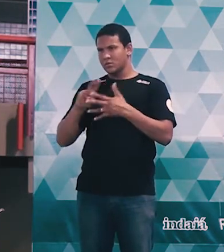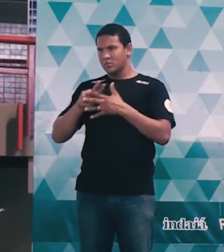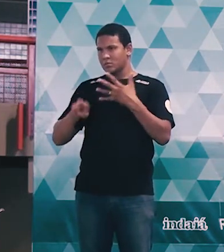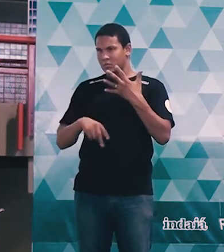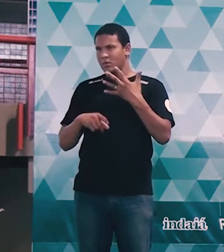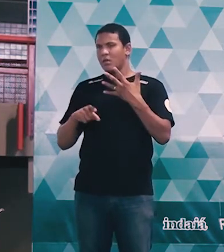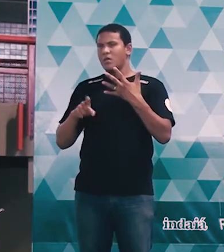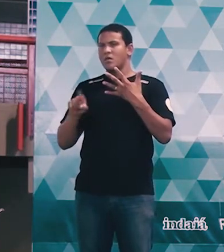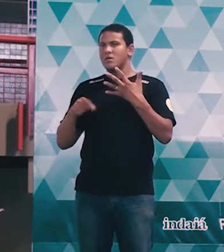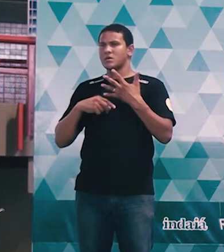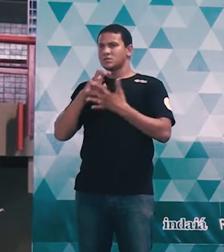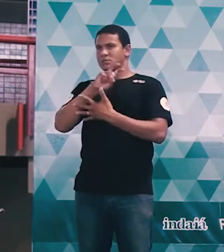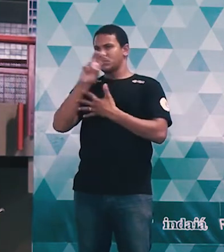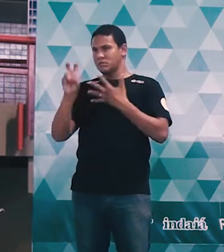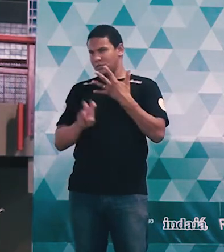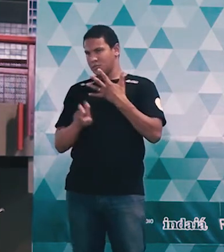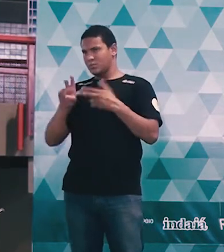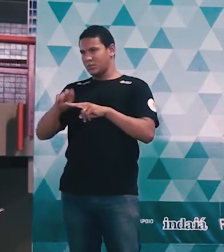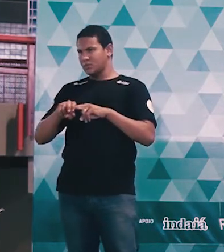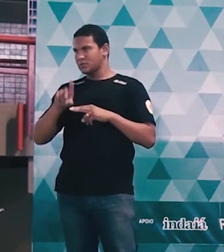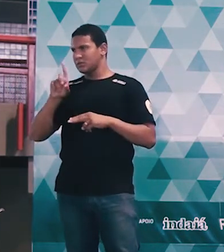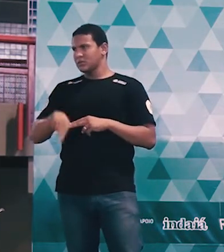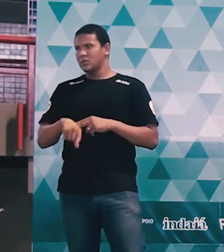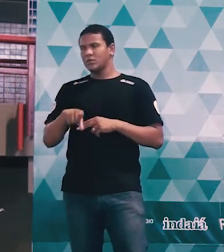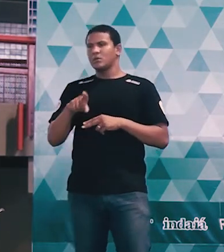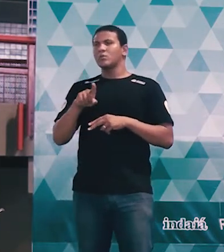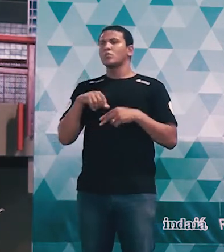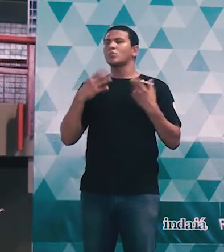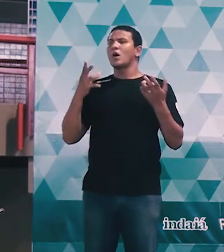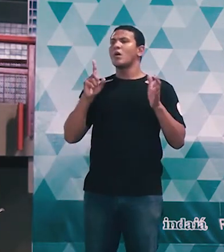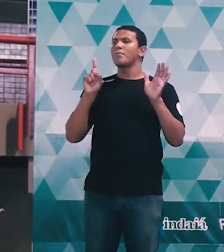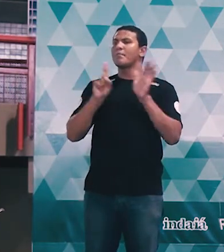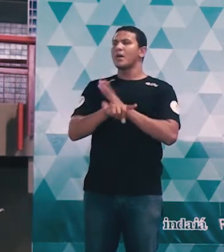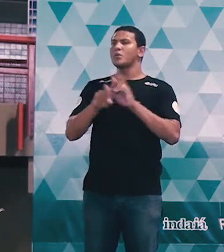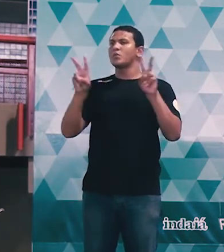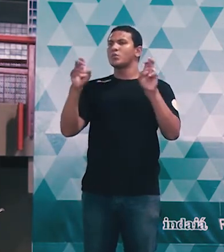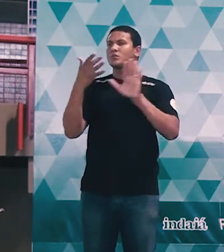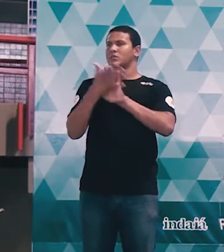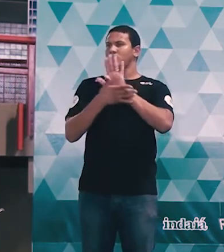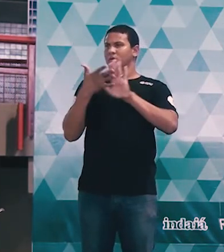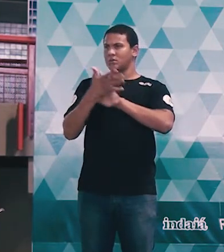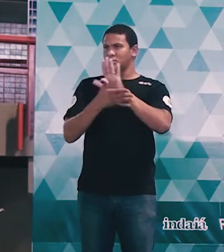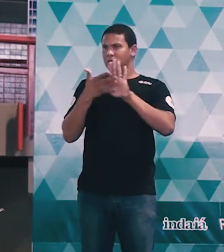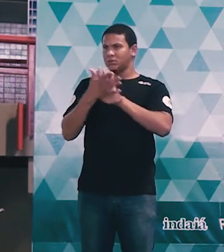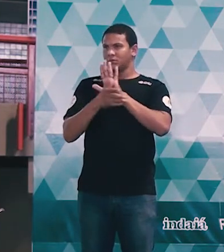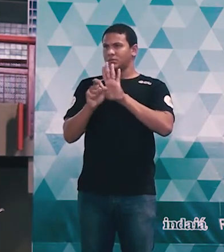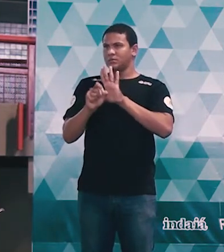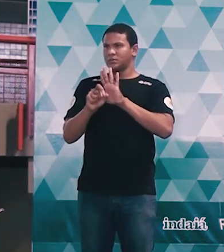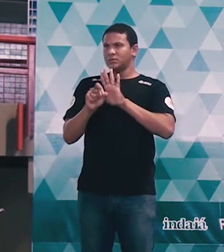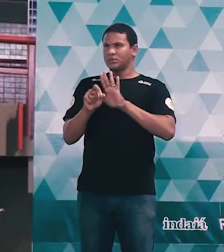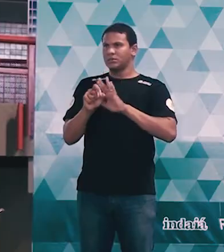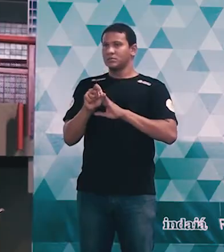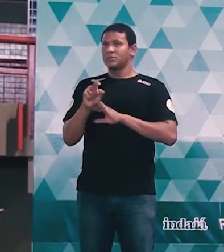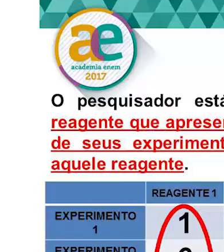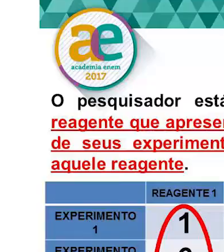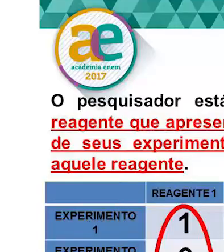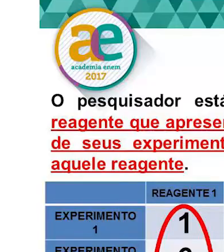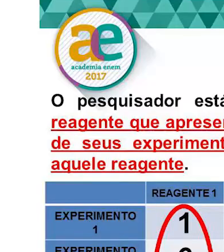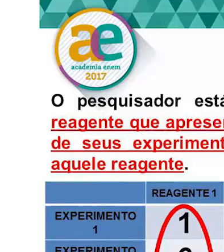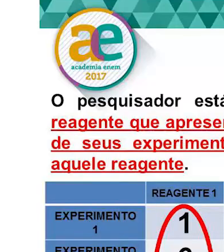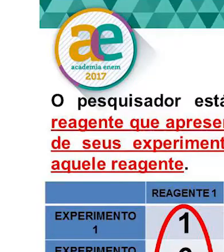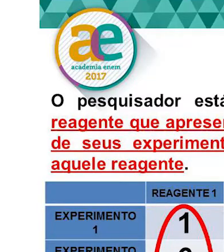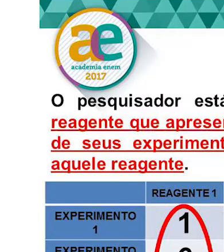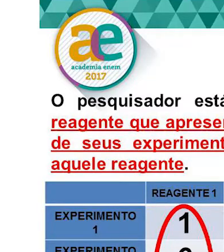que o enunciado da questão diz? Seria interessante vocês marcarem isso no texto, ó. O enunciado diz o seguinte: que o pesquisador